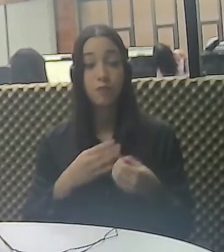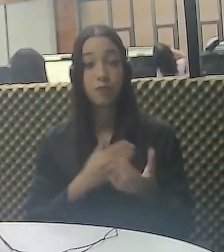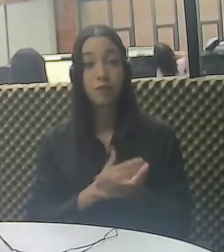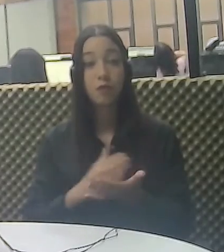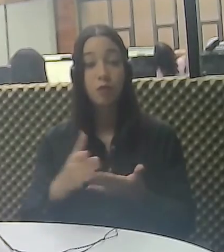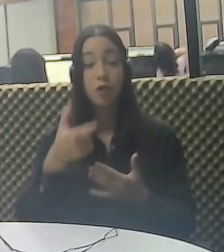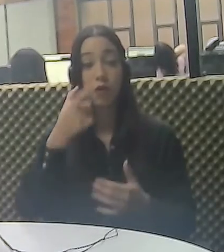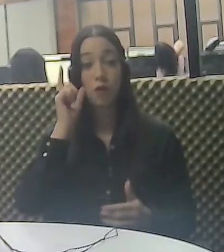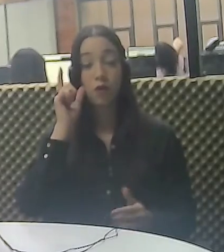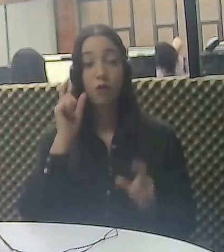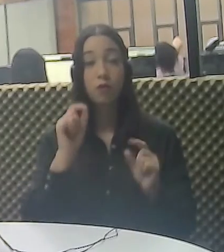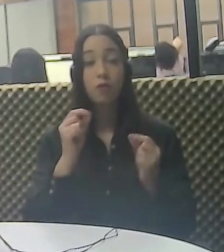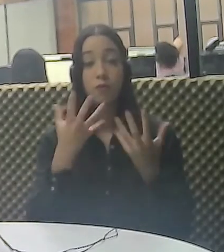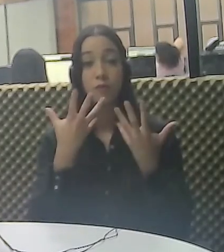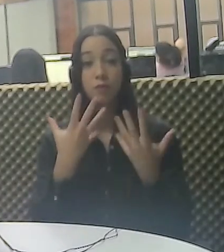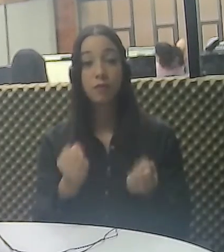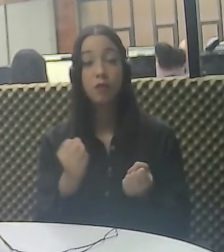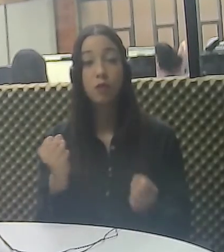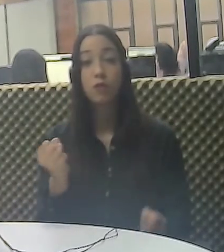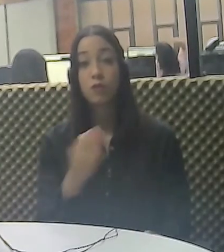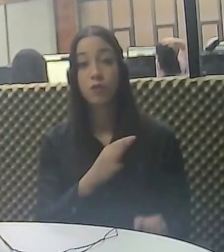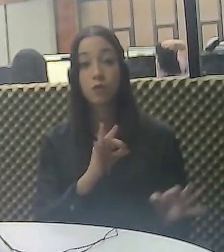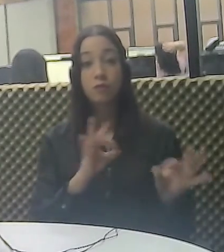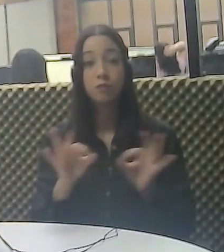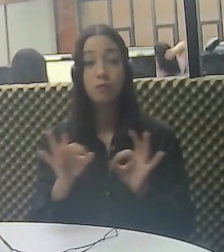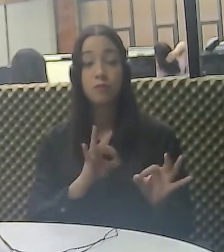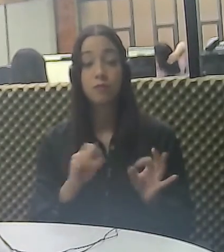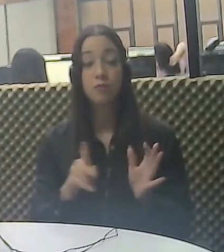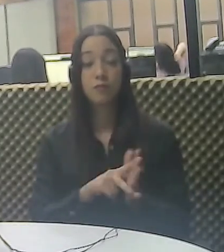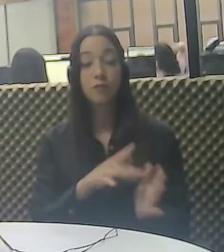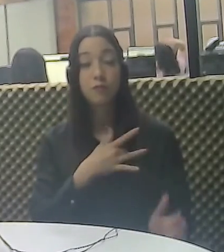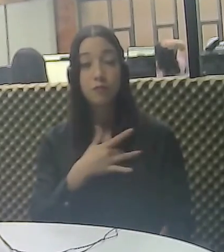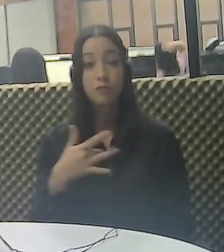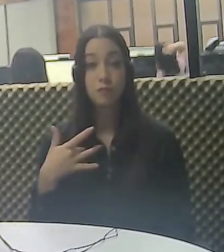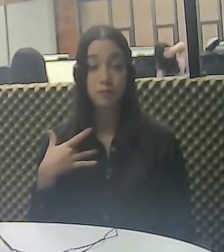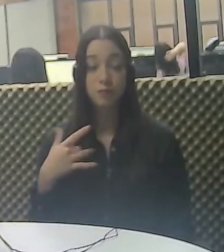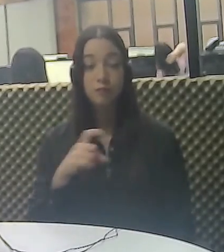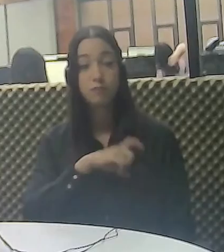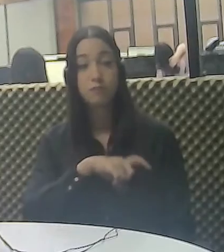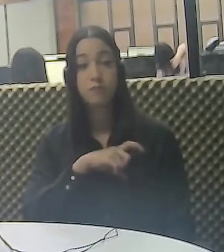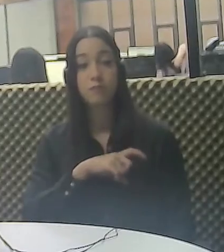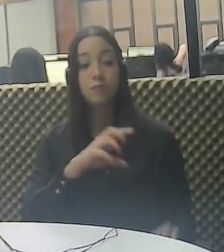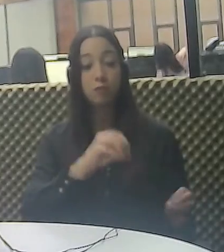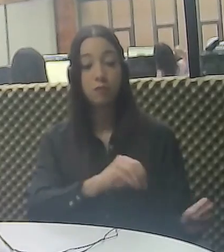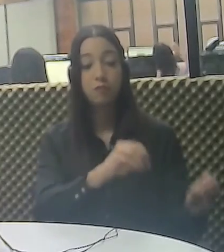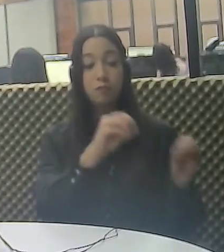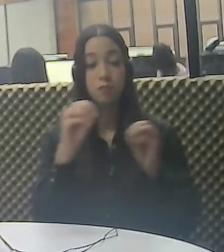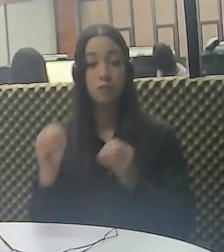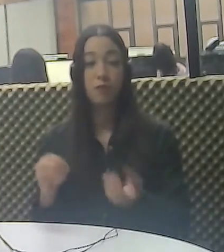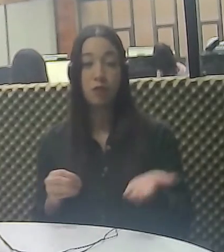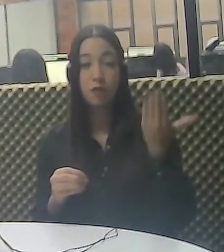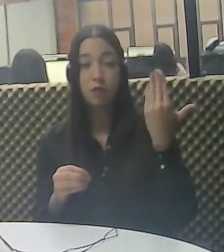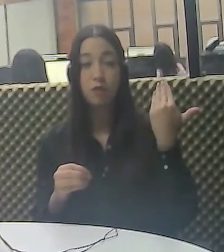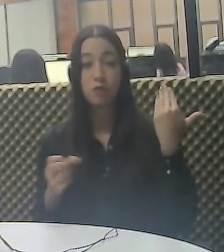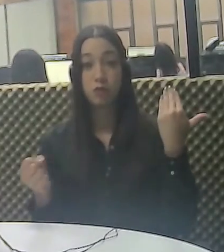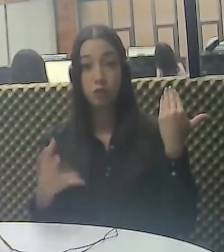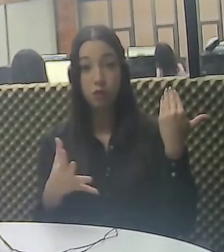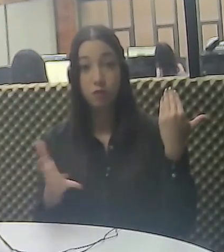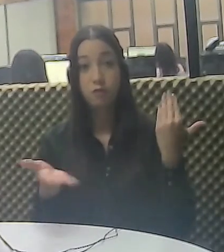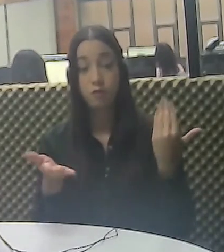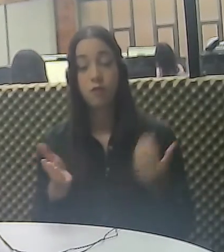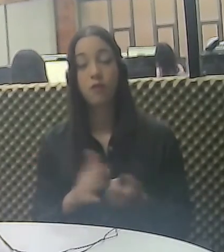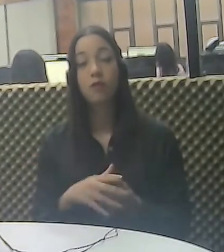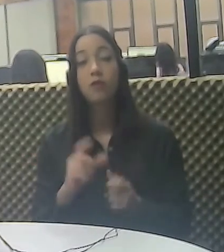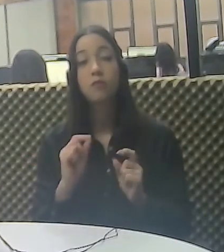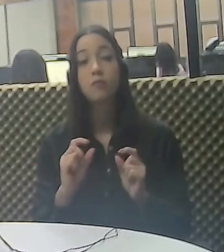início ontem as adeões ao novo plano de saúde o processo de imigração da antiga operadora para atual pode